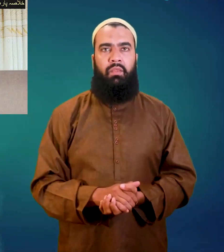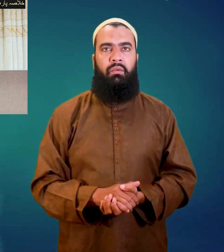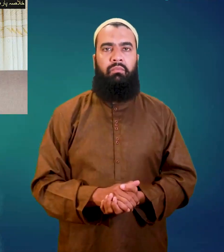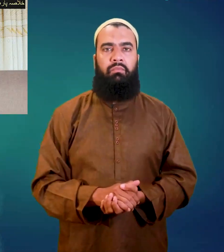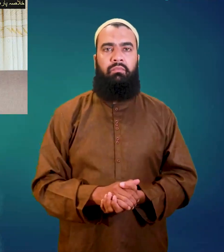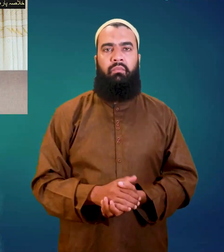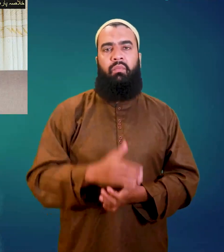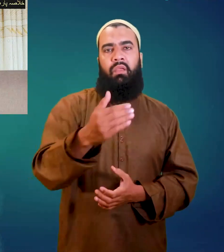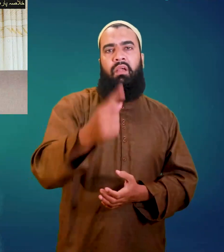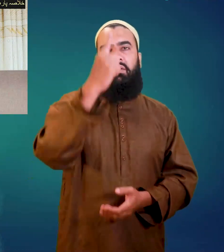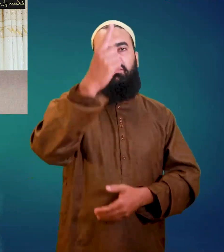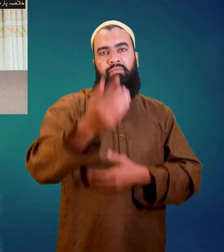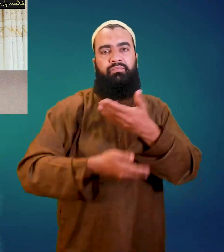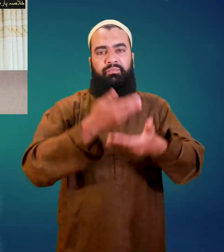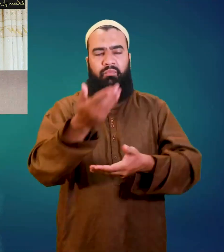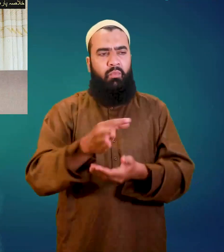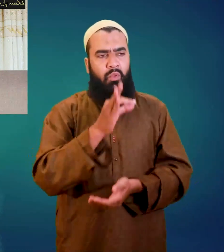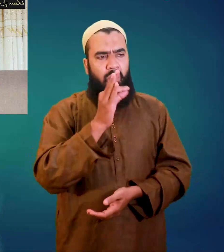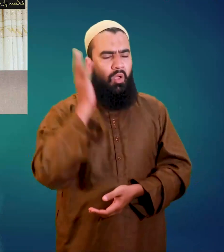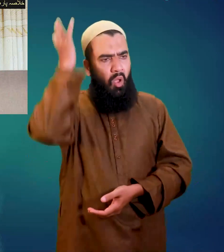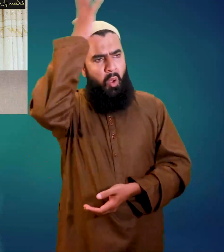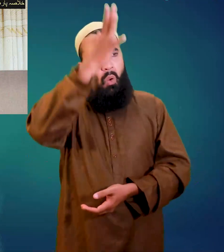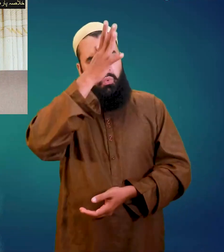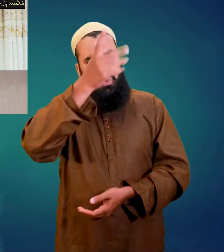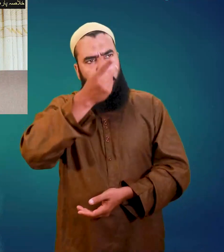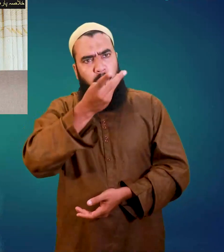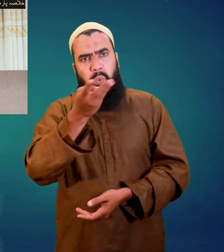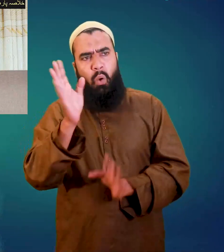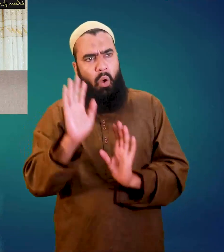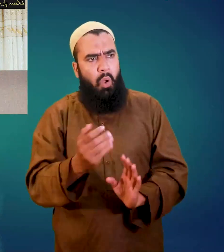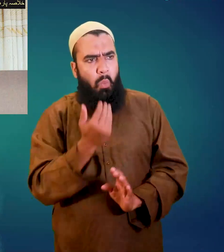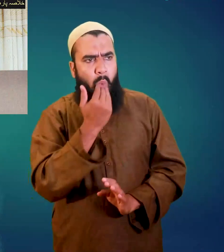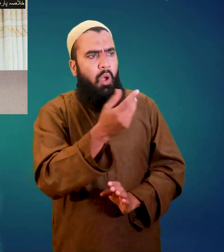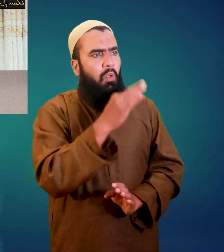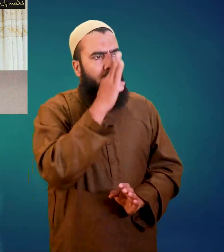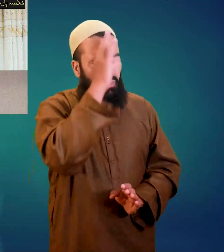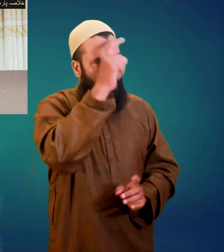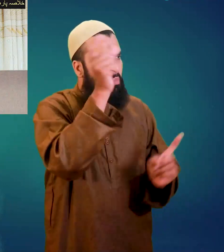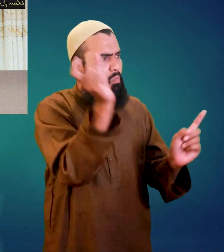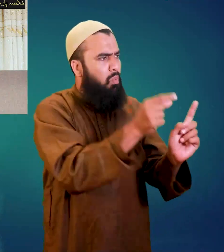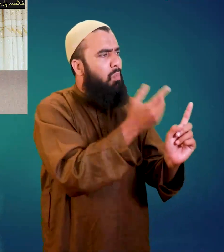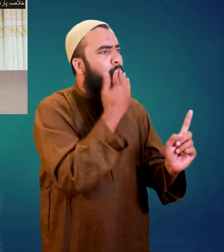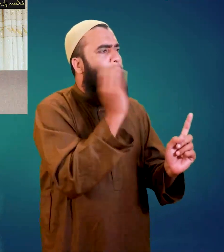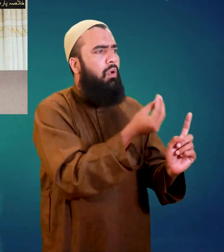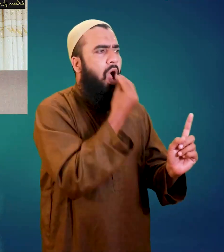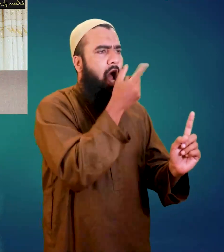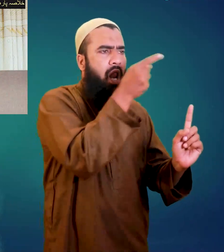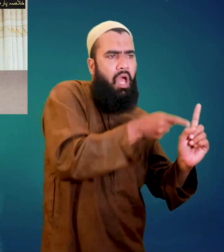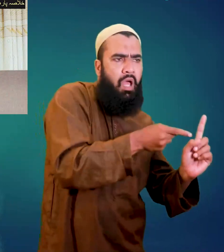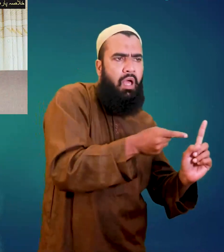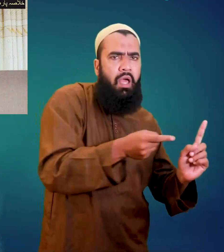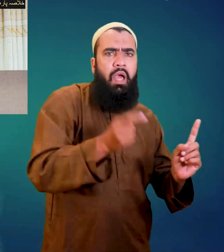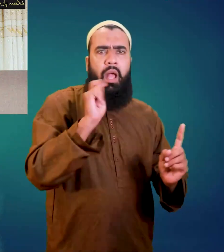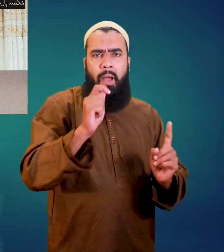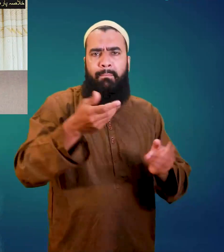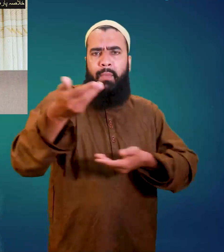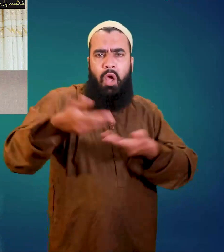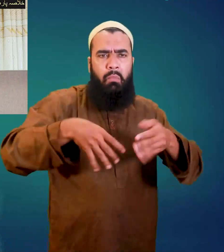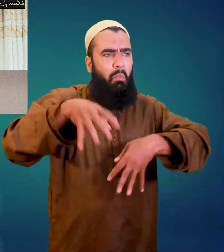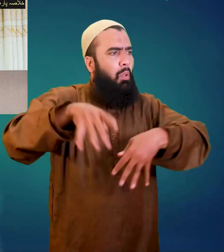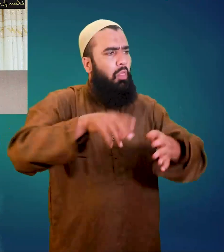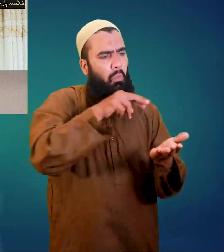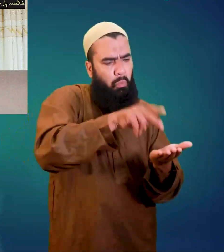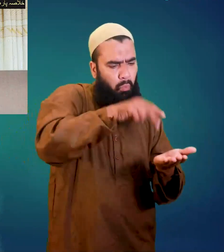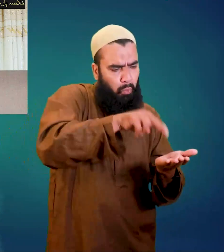ہے کہ یہ کھانا بھی کھاتا ہے اور بازاروں میں چلتا پھرتا بھی ہے، اسے تو فرشتوں کی طرح ہر چیز سے مستثنیٰ